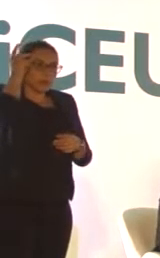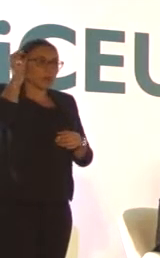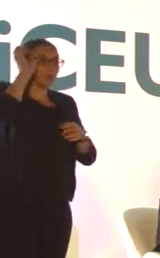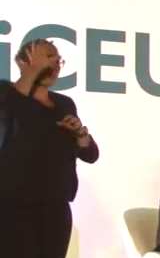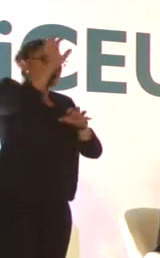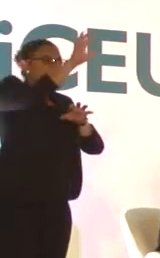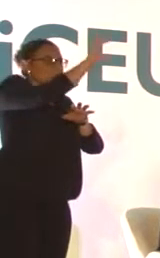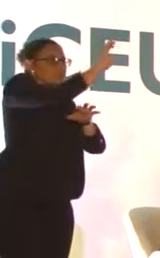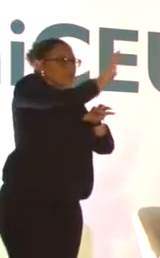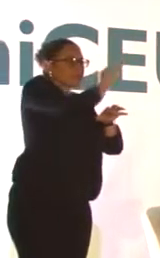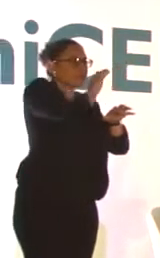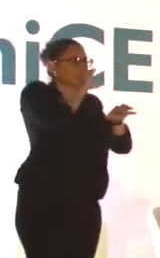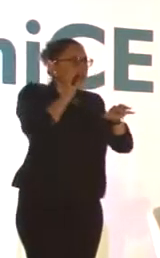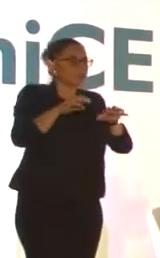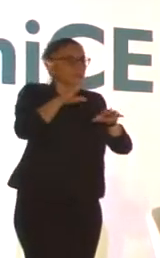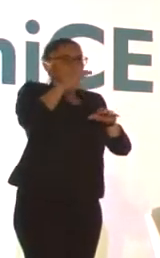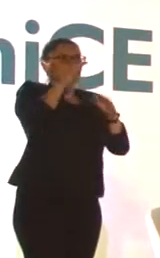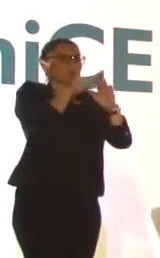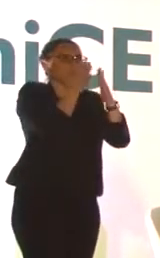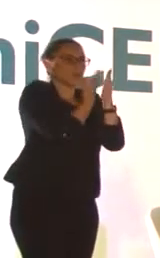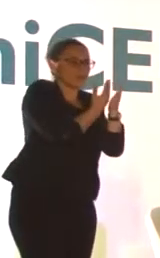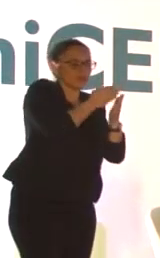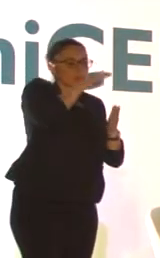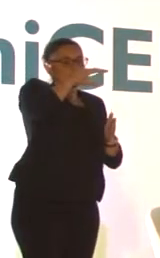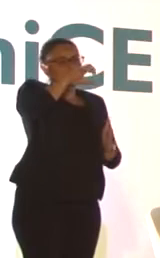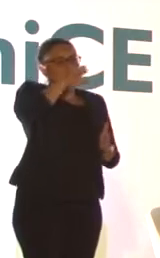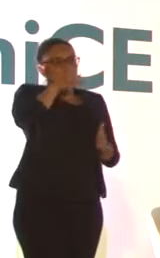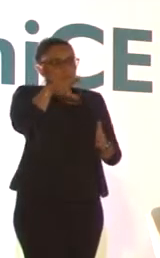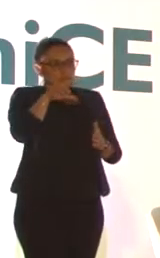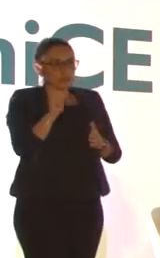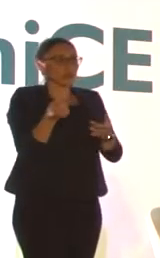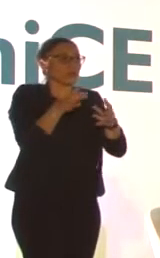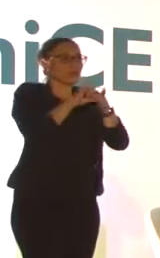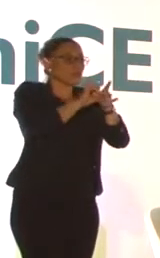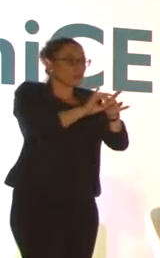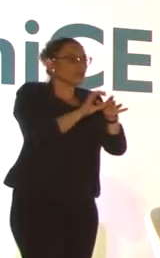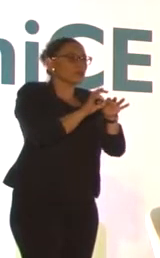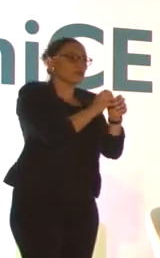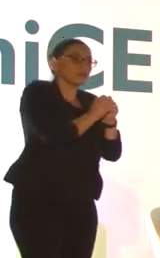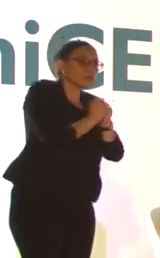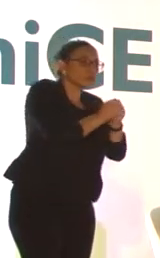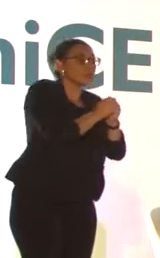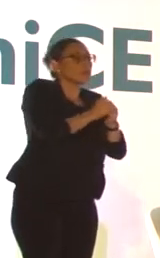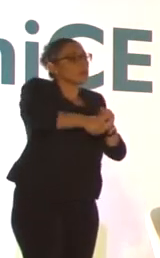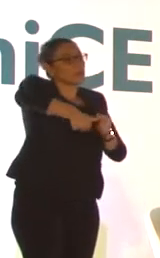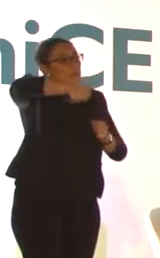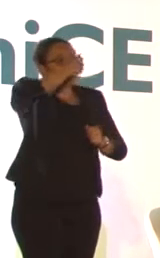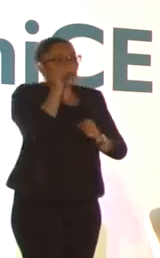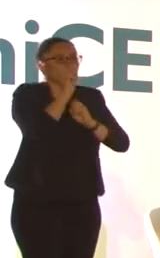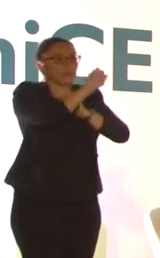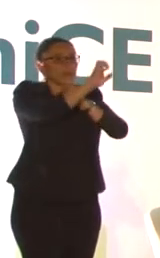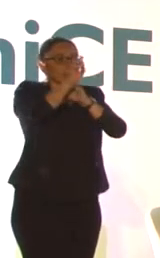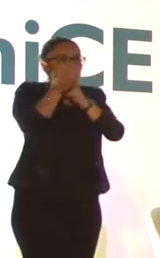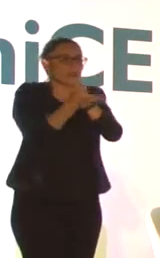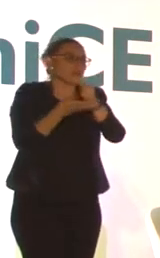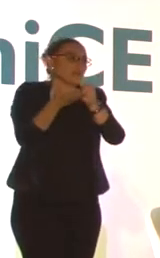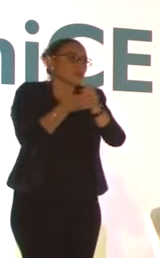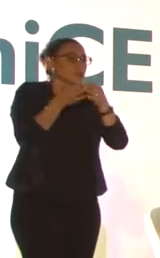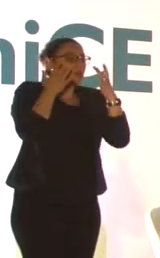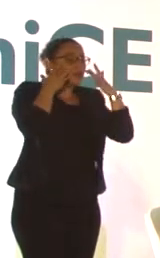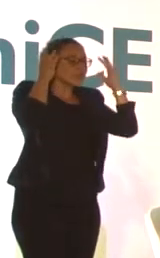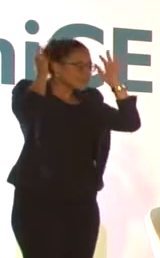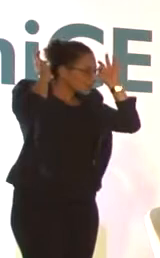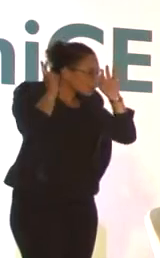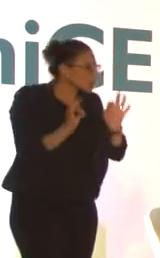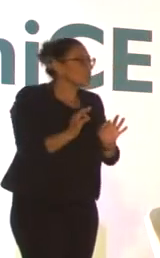que a gente faça um esforço conjunto para melhorar a educação básica. Eu tenho certeza que todos